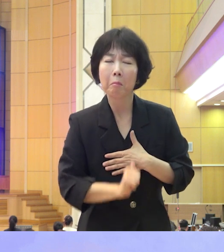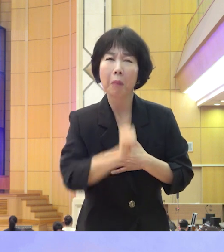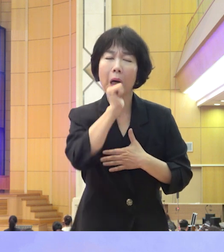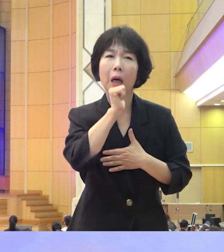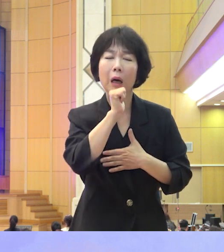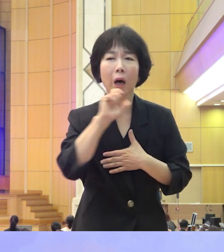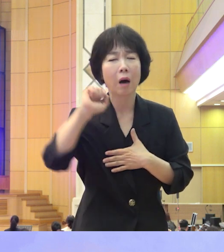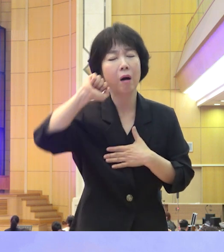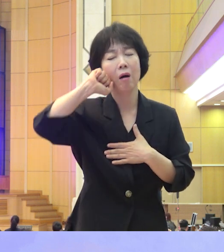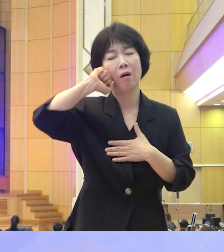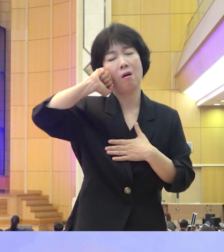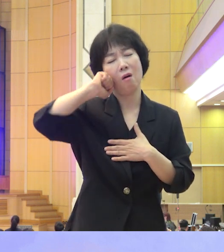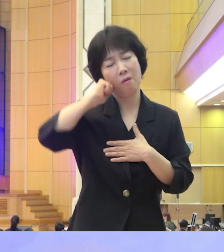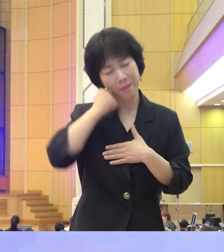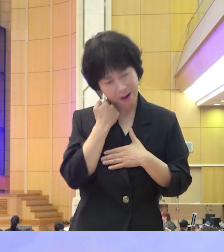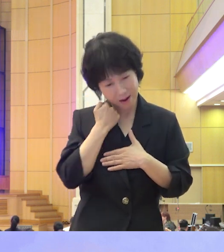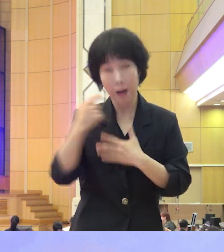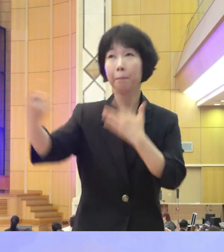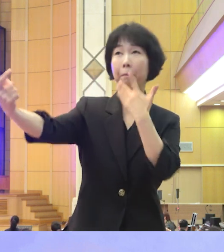내